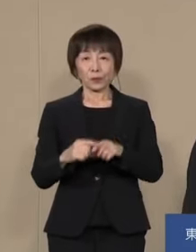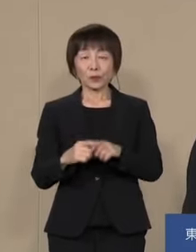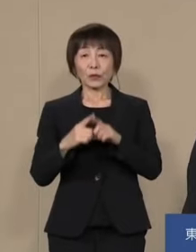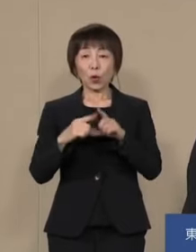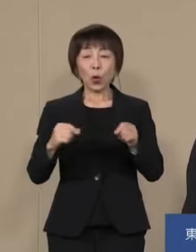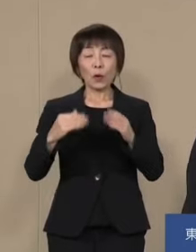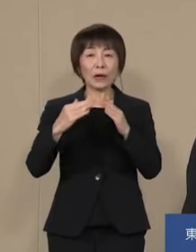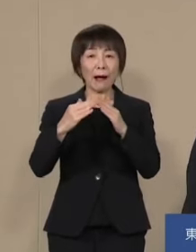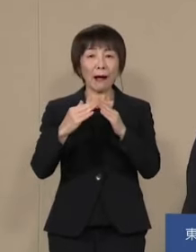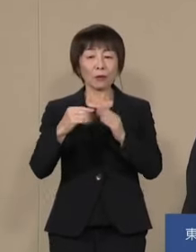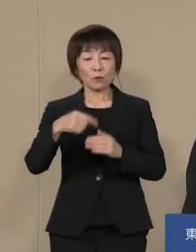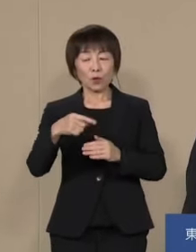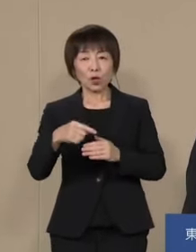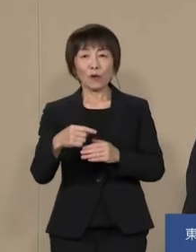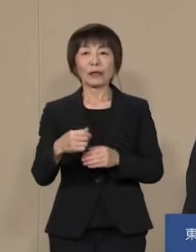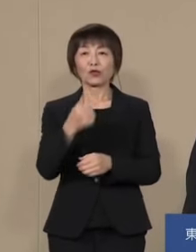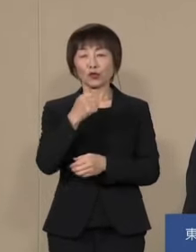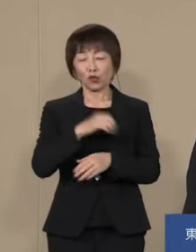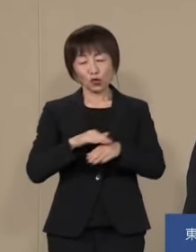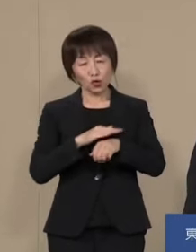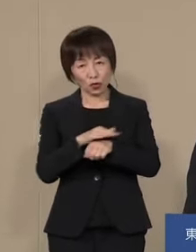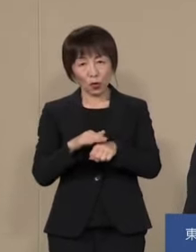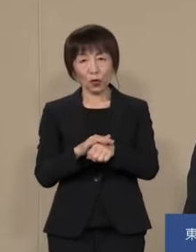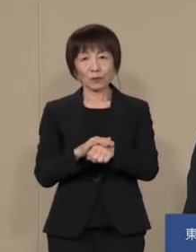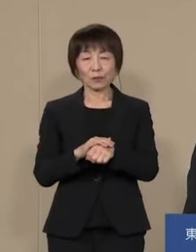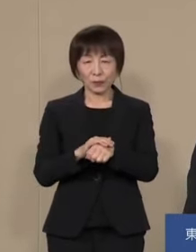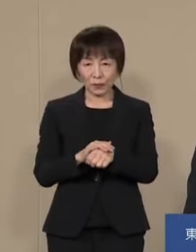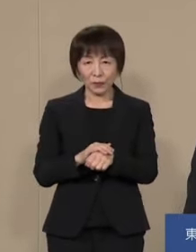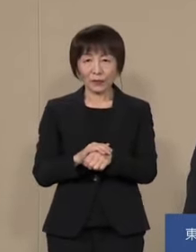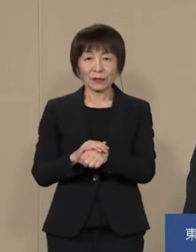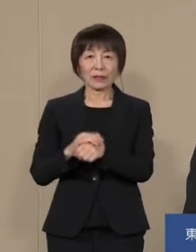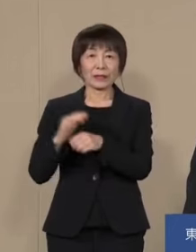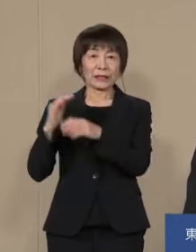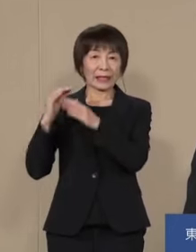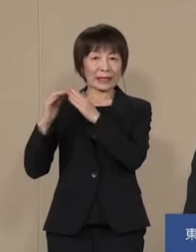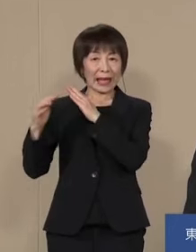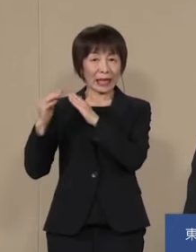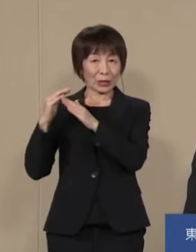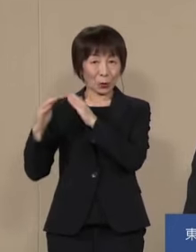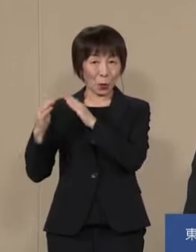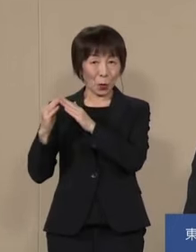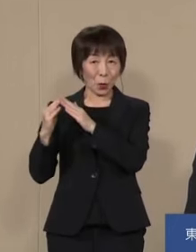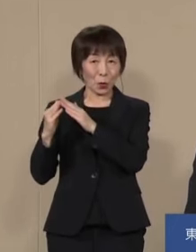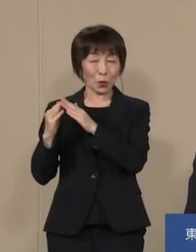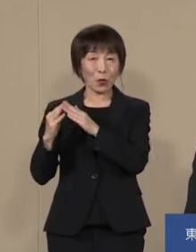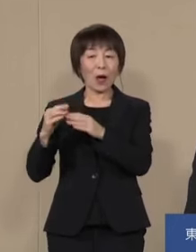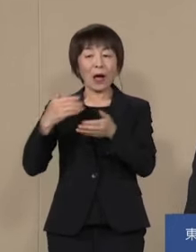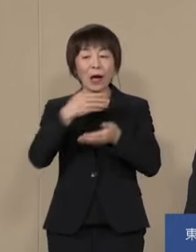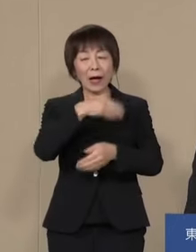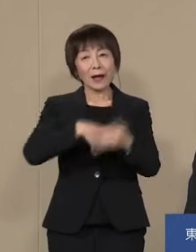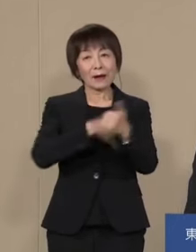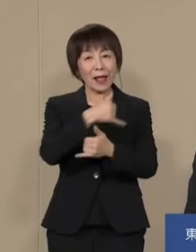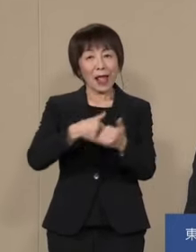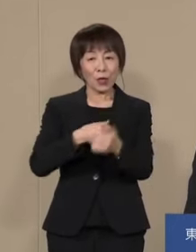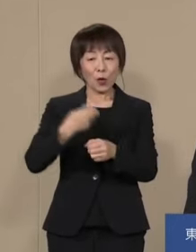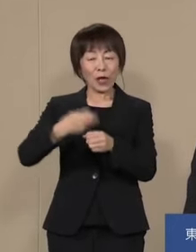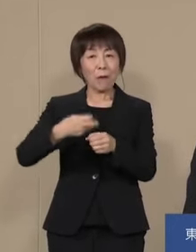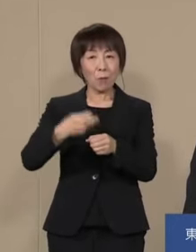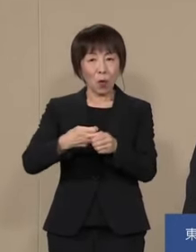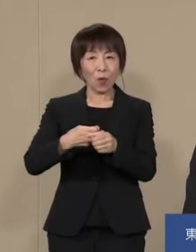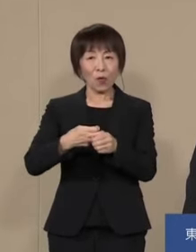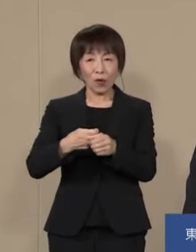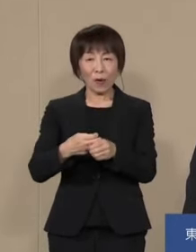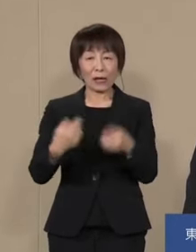しまたこの占領憲法未だに修正されていませんけれどもですねこれは私は占領憲法の